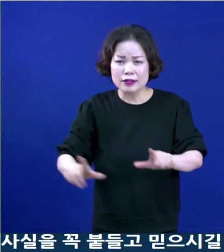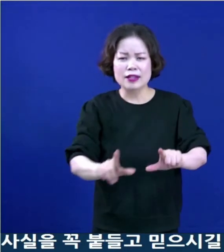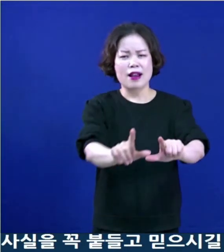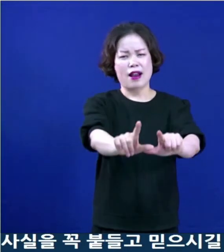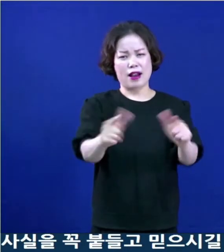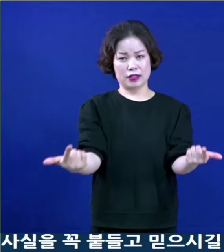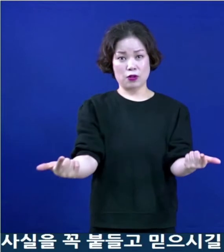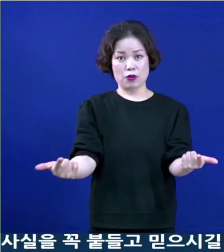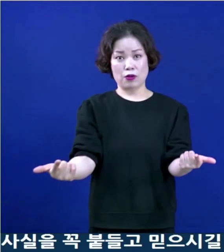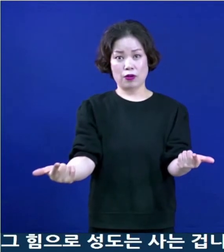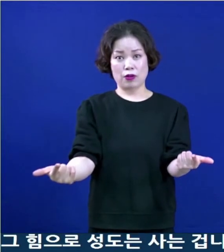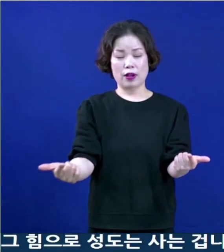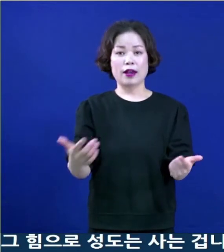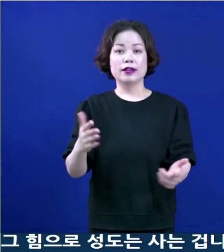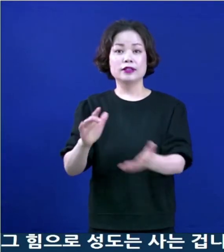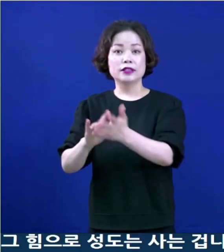아니라